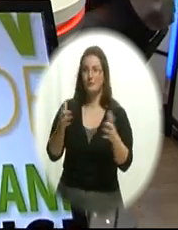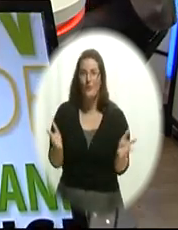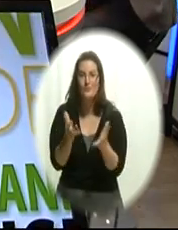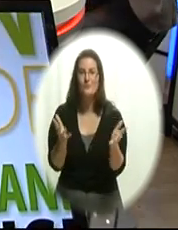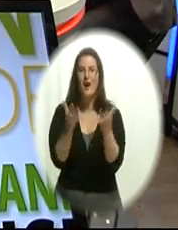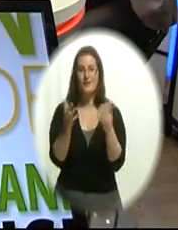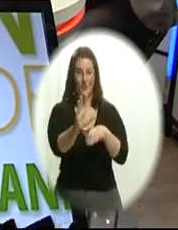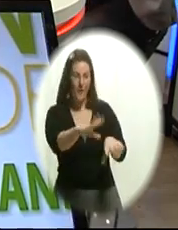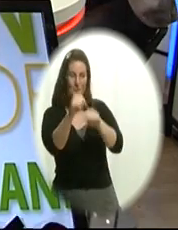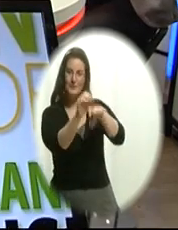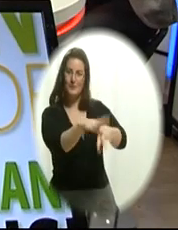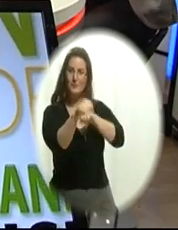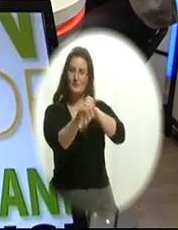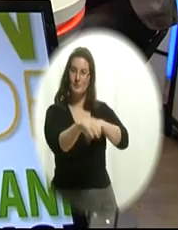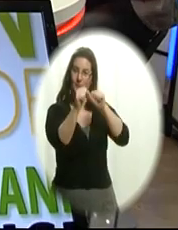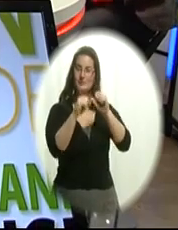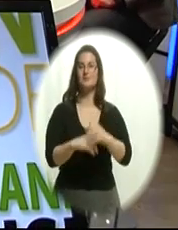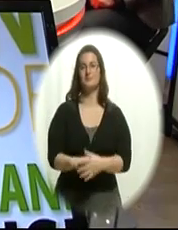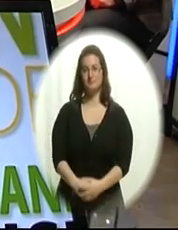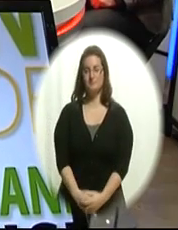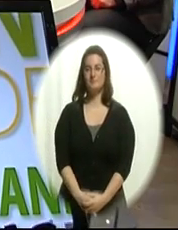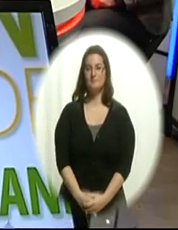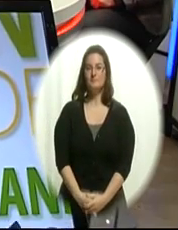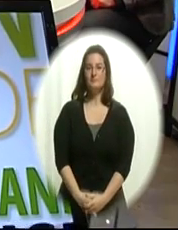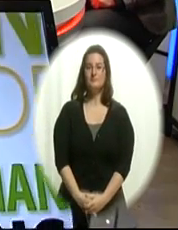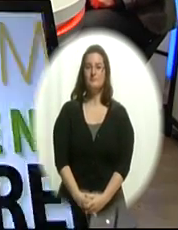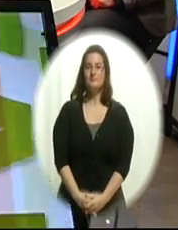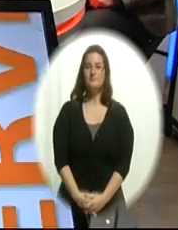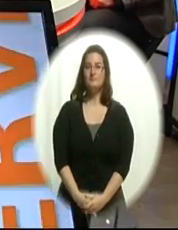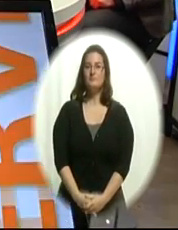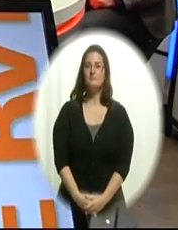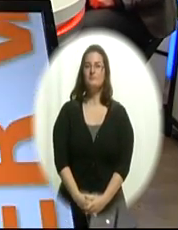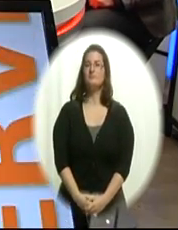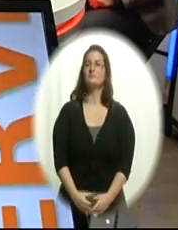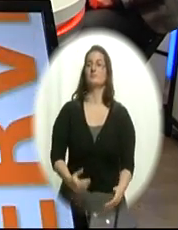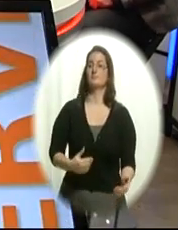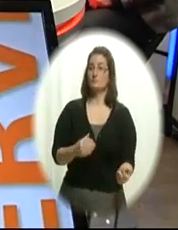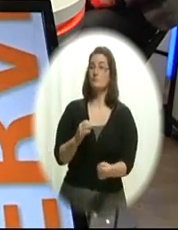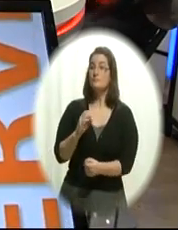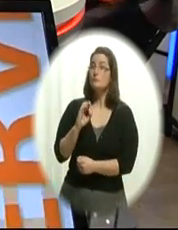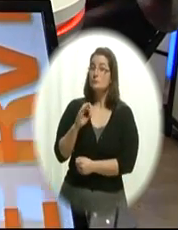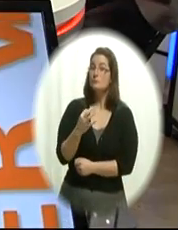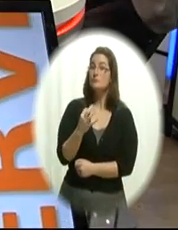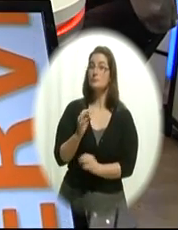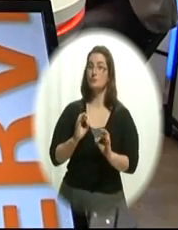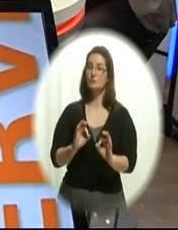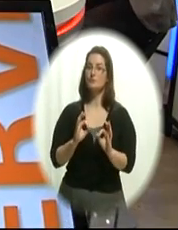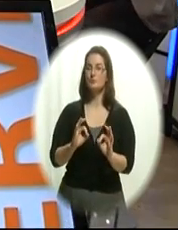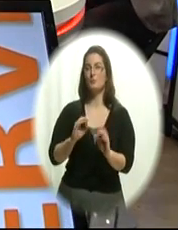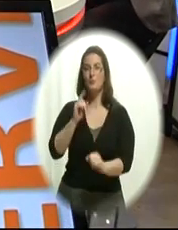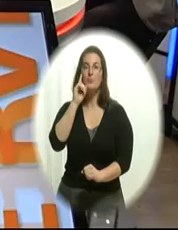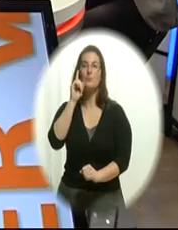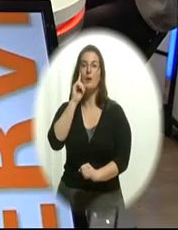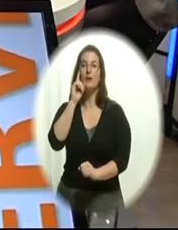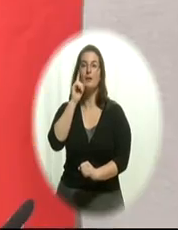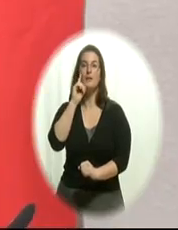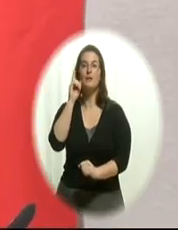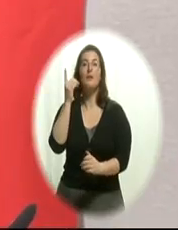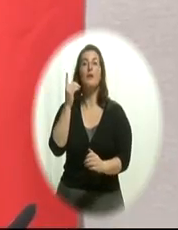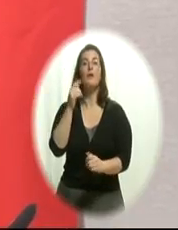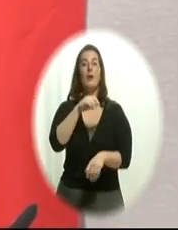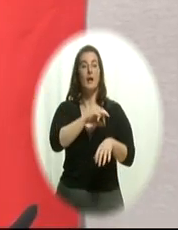lancer. Oui, tout à fait, parce que à partir du moment où il y a un accompagnement, le